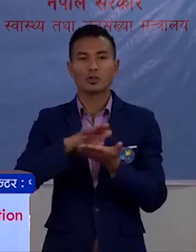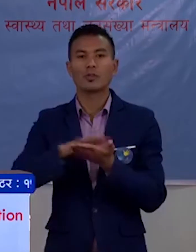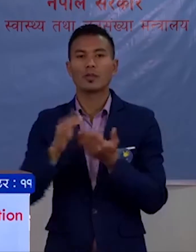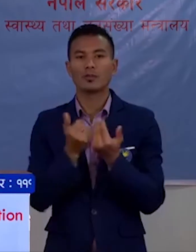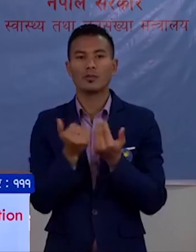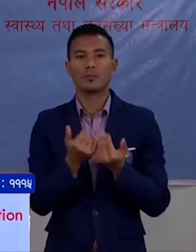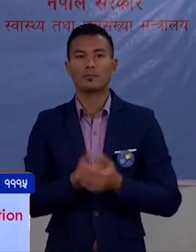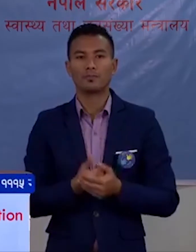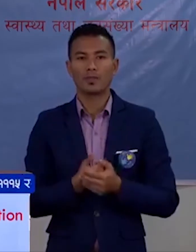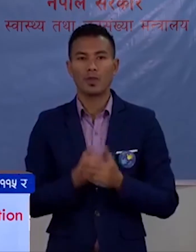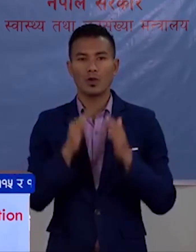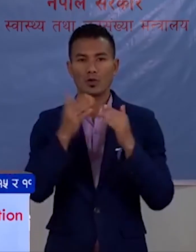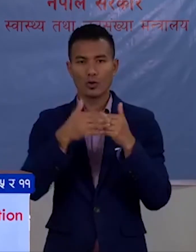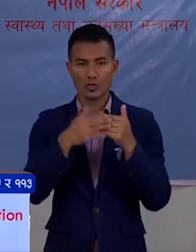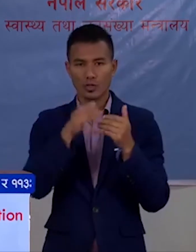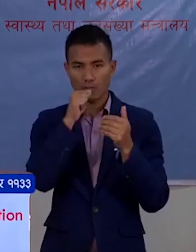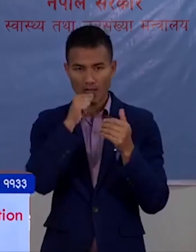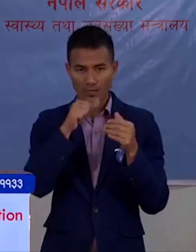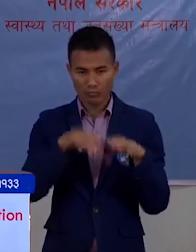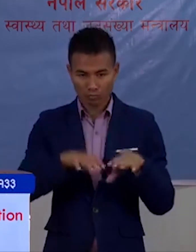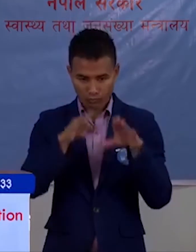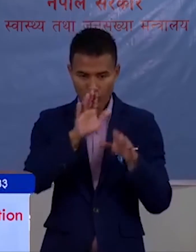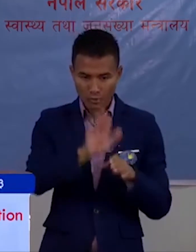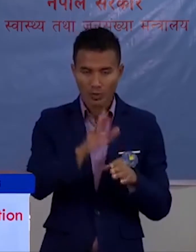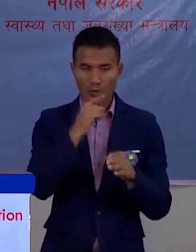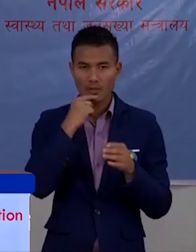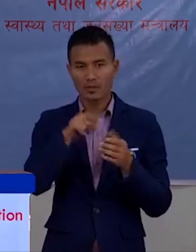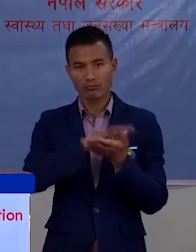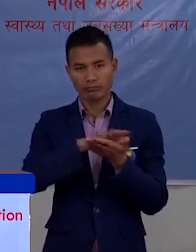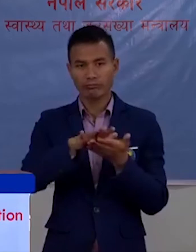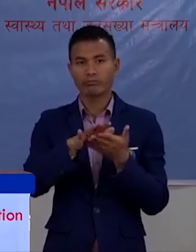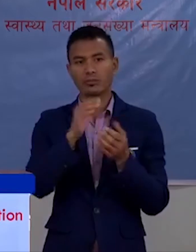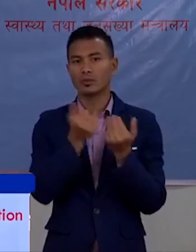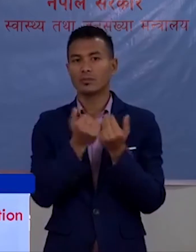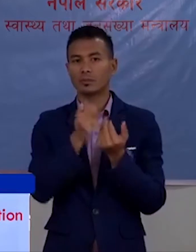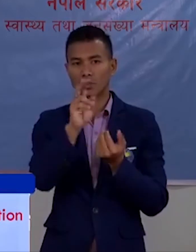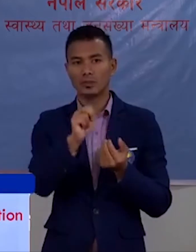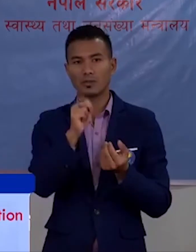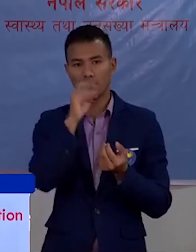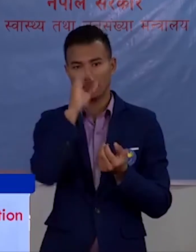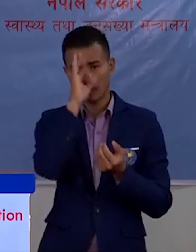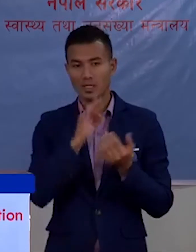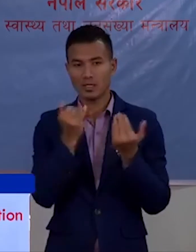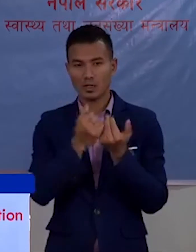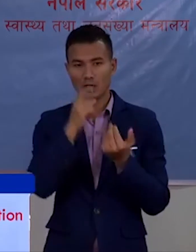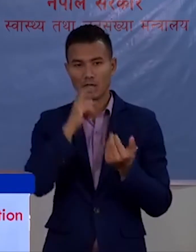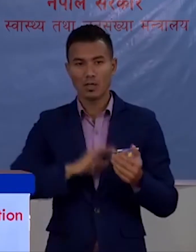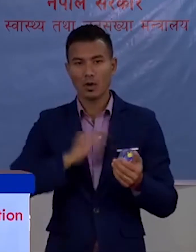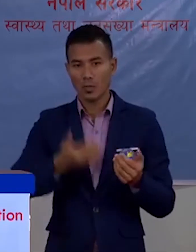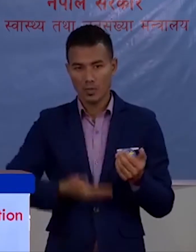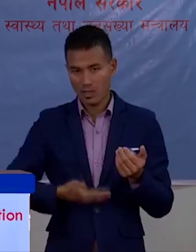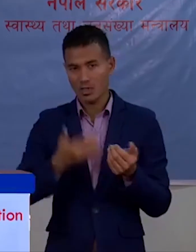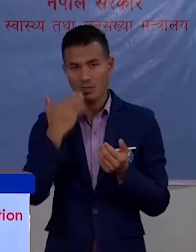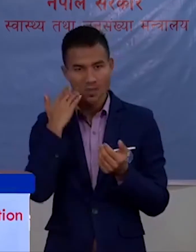गरौँ। घर नजिकै पानी जम्ने ठाउँहरू भए त्यो ठाउँहरू पुऱ्याउँ। विशेष गरी गर्भवती महिला र